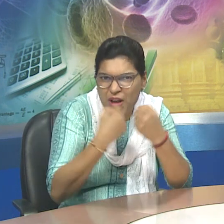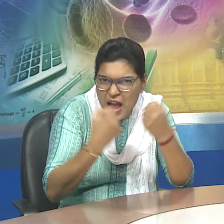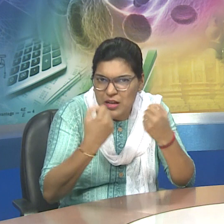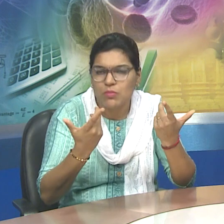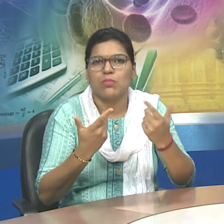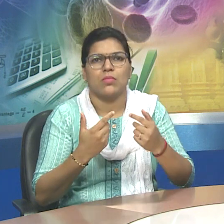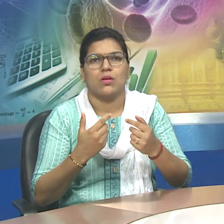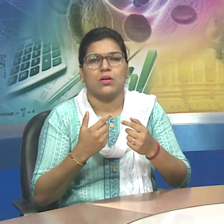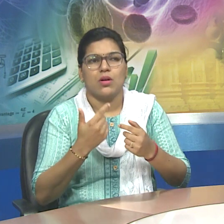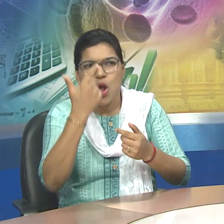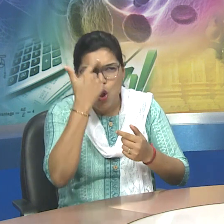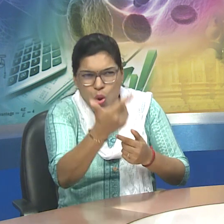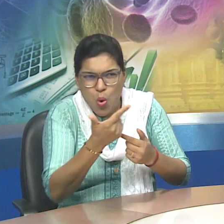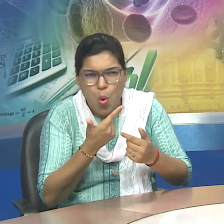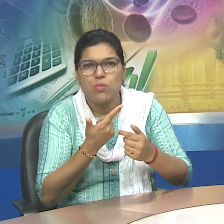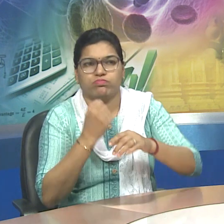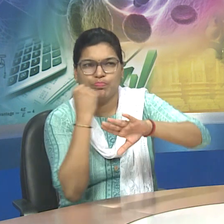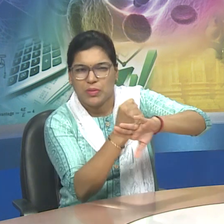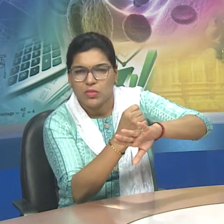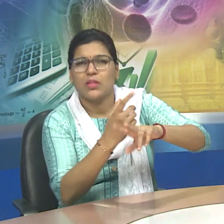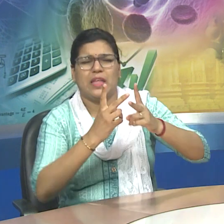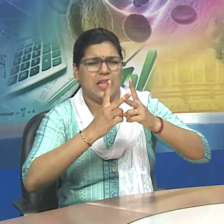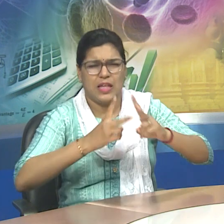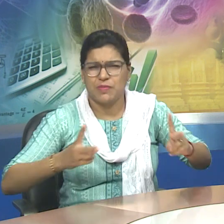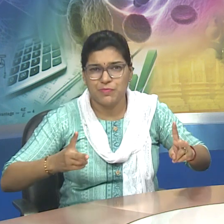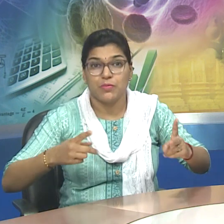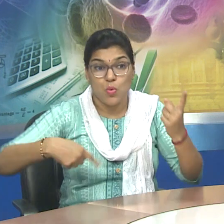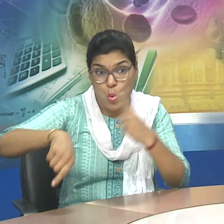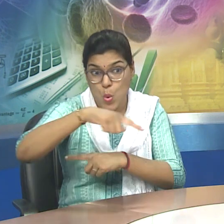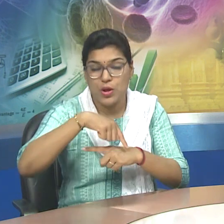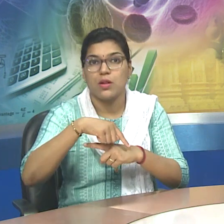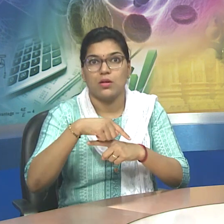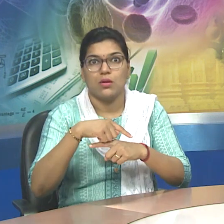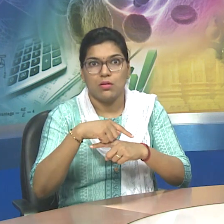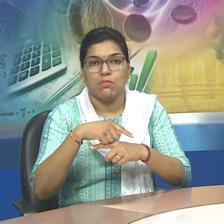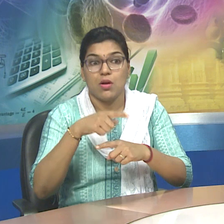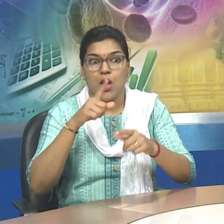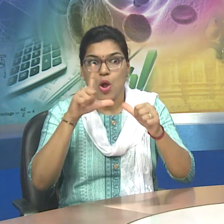तो ये भिन्न भिन्न तरह के पनिशमेंट्स इस कानून में, जैसे जैसे कानून होते हैं, साथ में उनकी